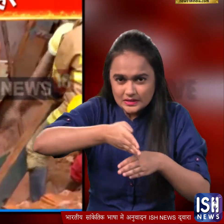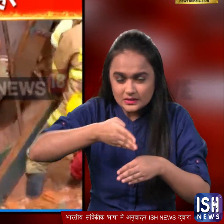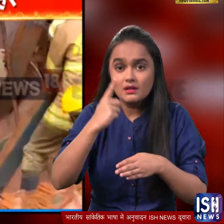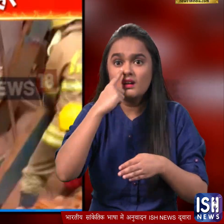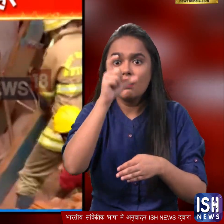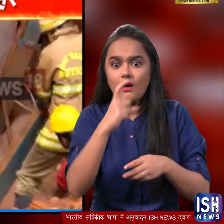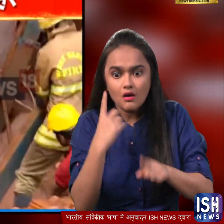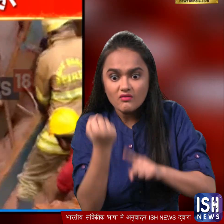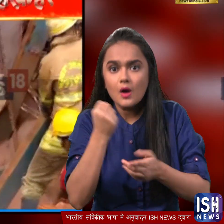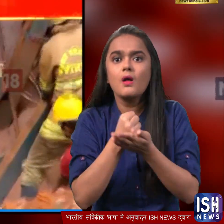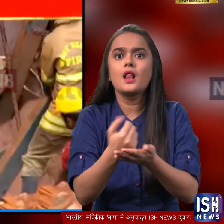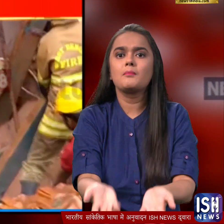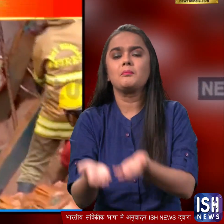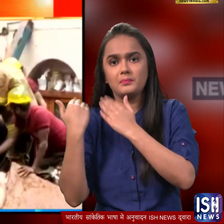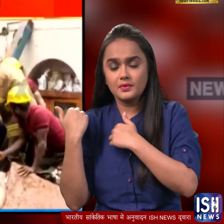आए,